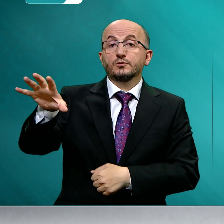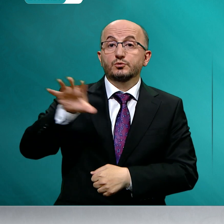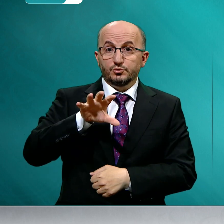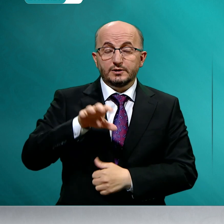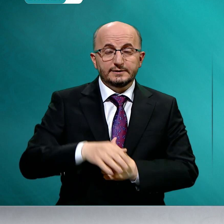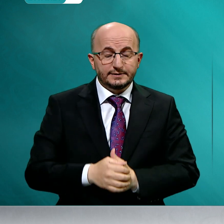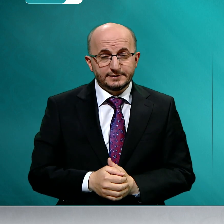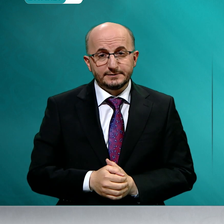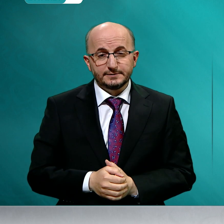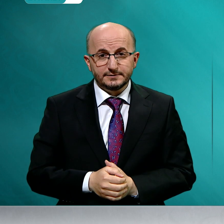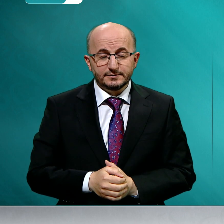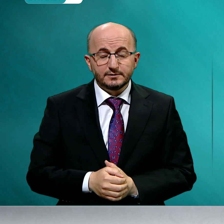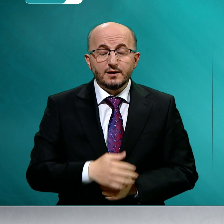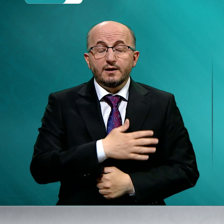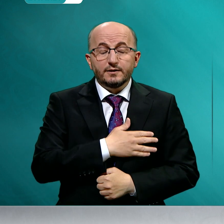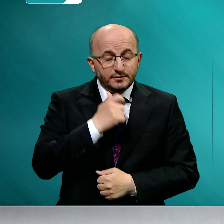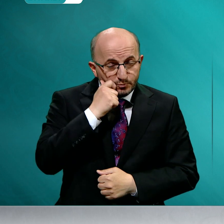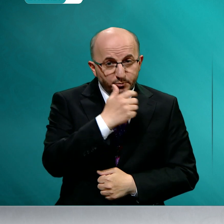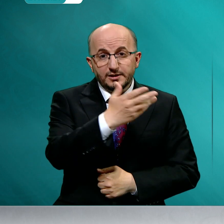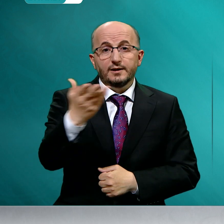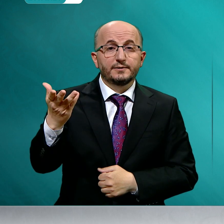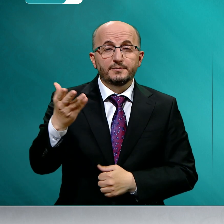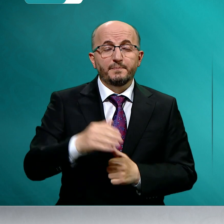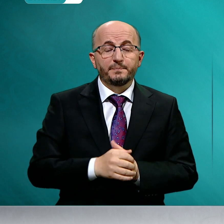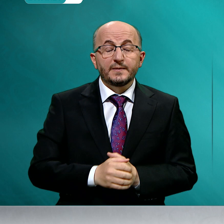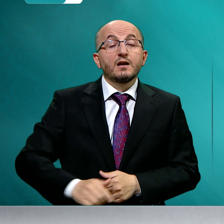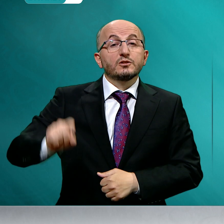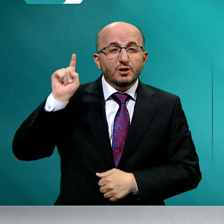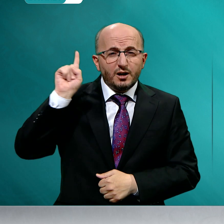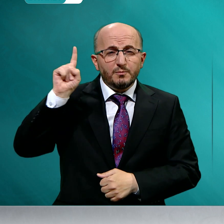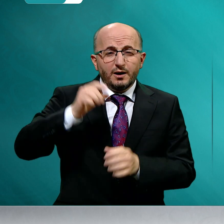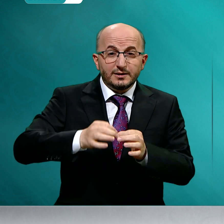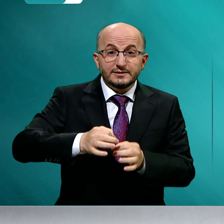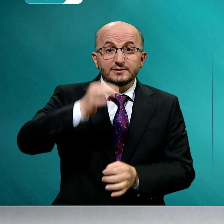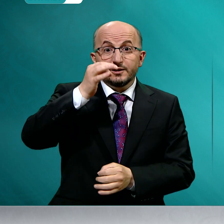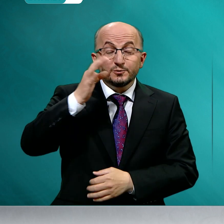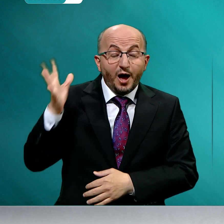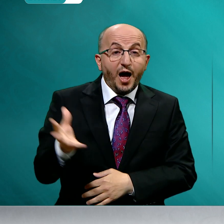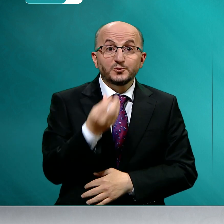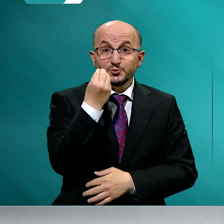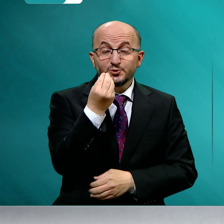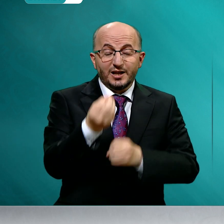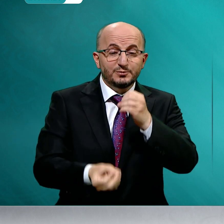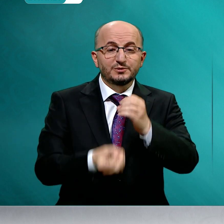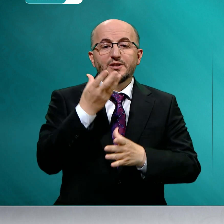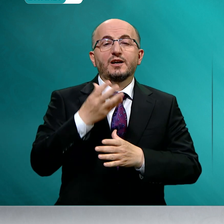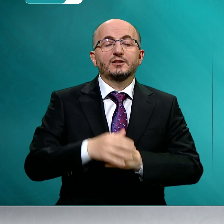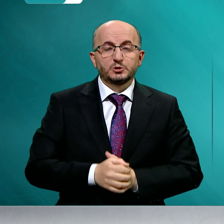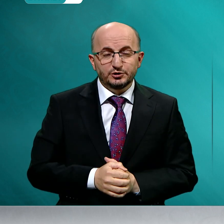sünnetidir. Aziz müminler, Cenab-ı Hak insanoğlunu en güzel biçimde